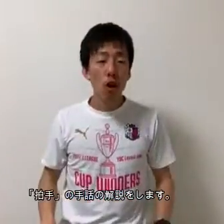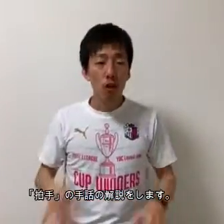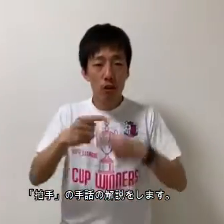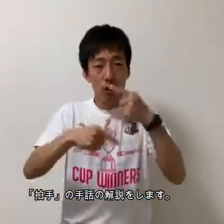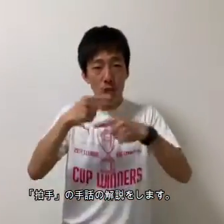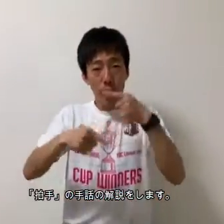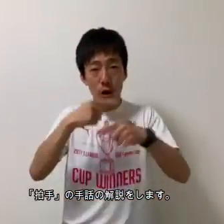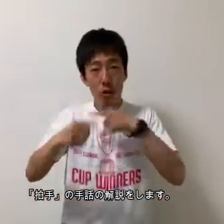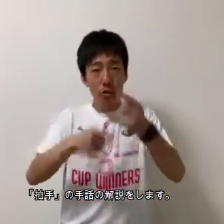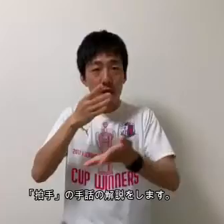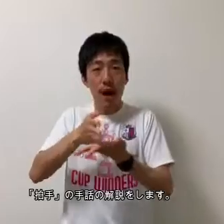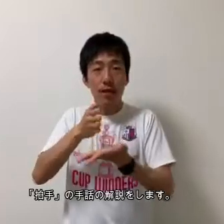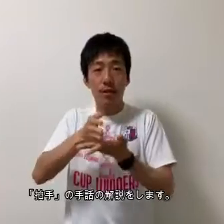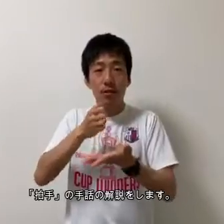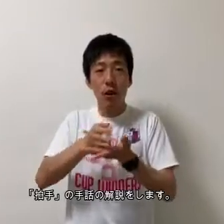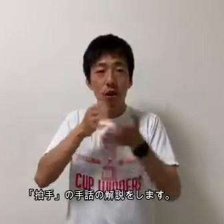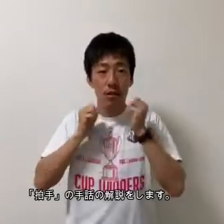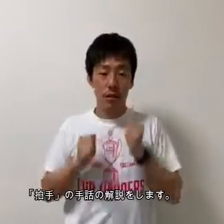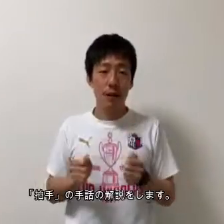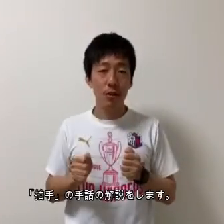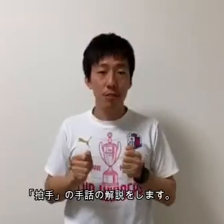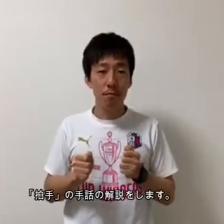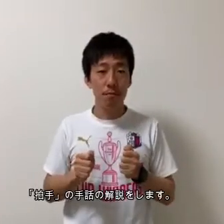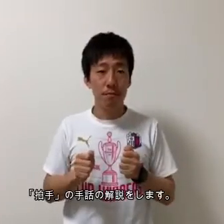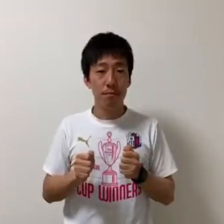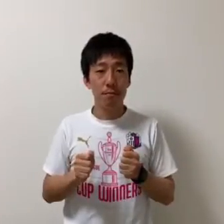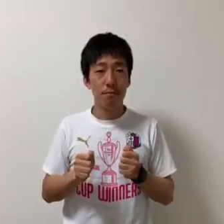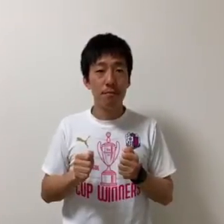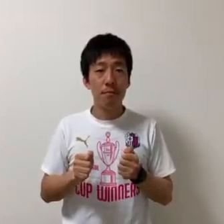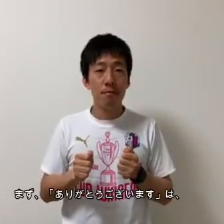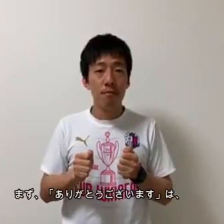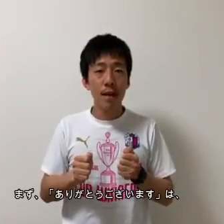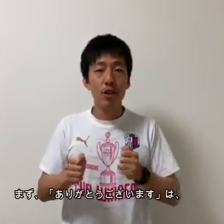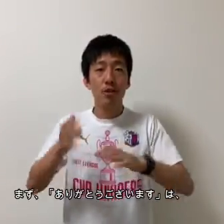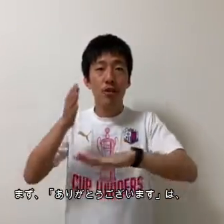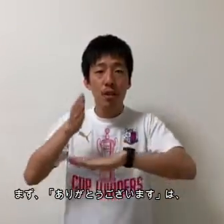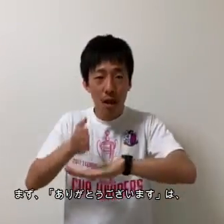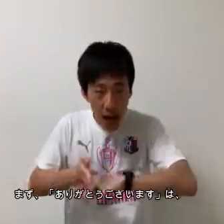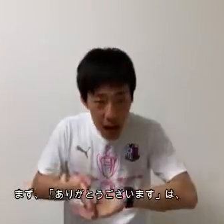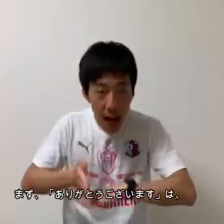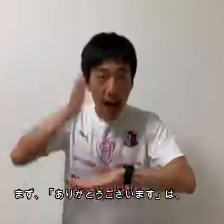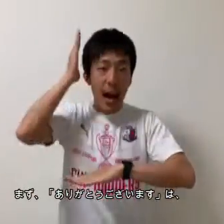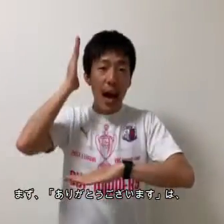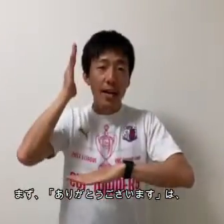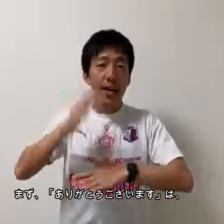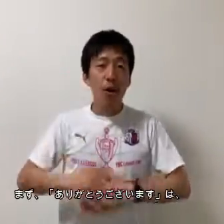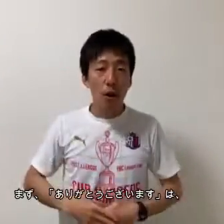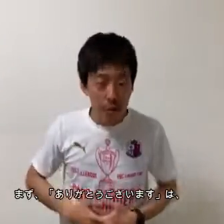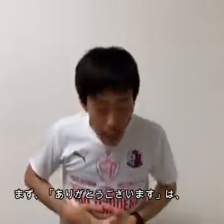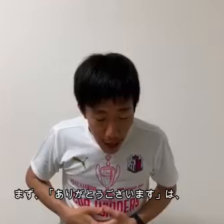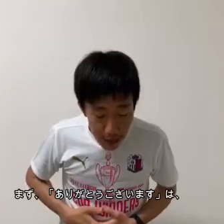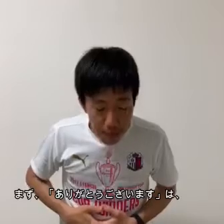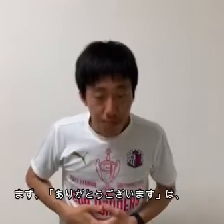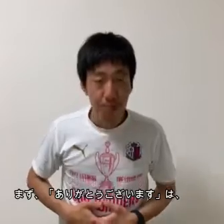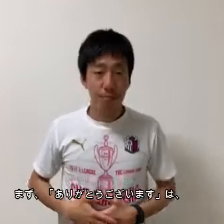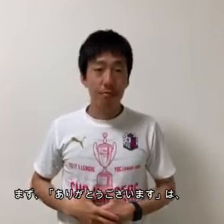手話の解説をしますあずありがとうございます